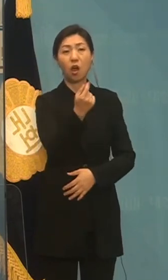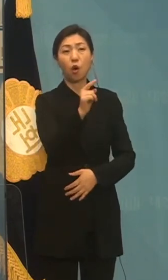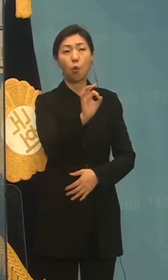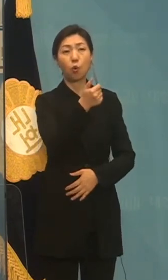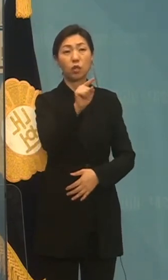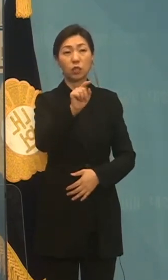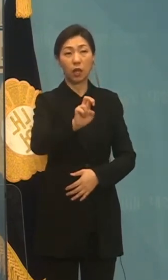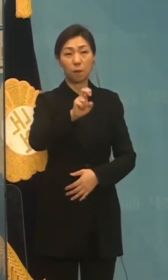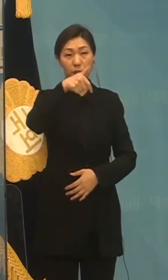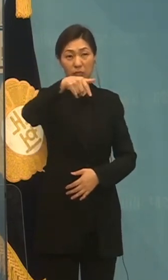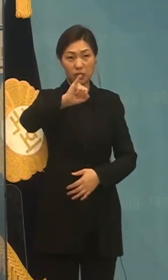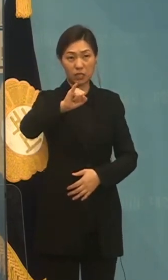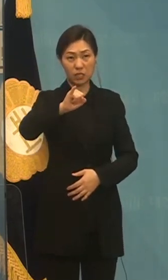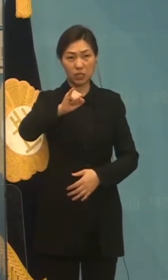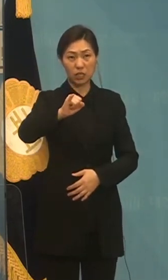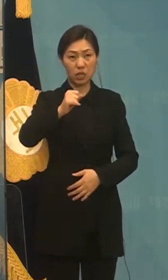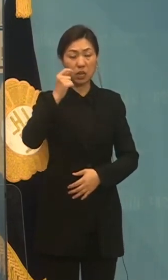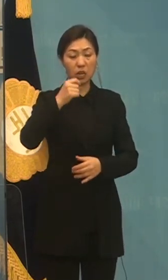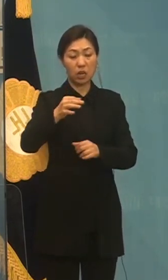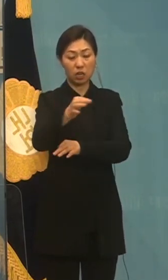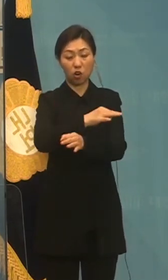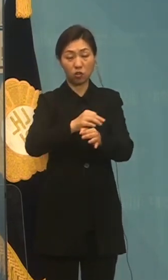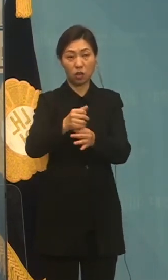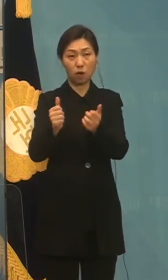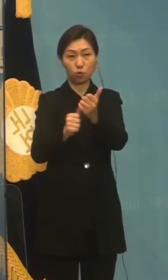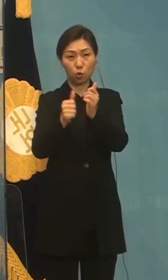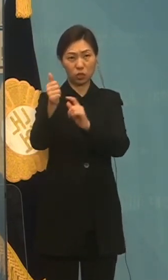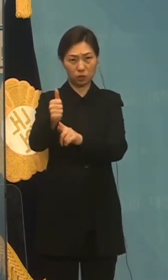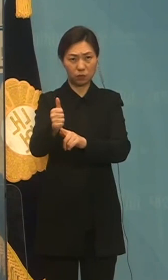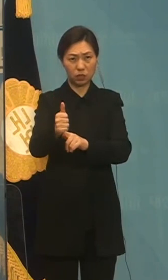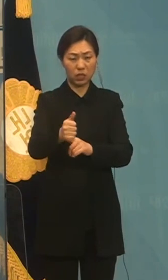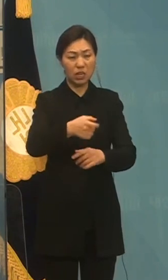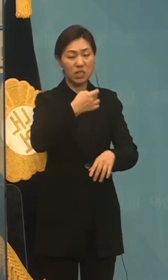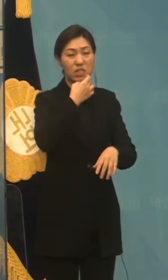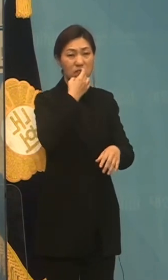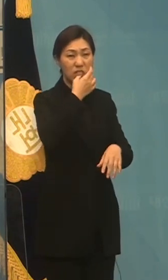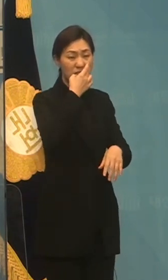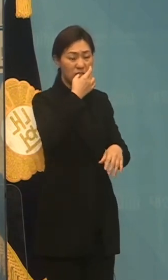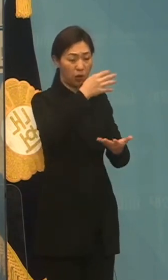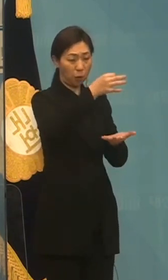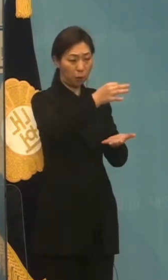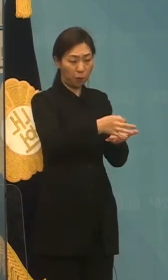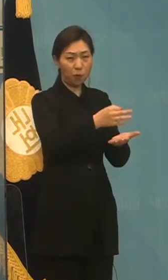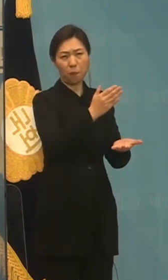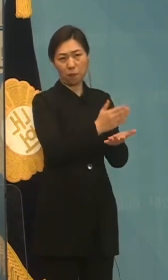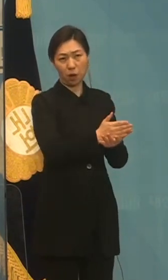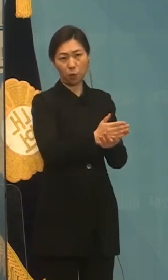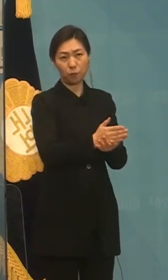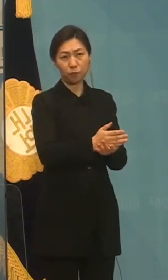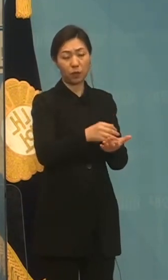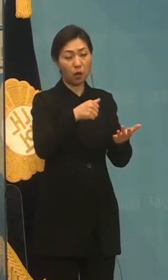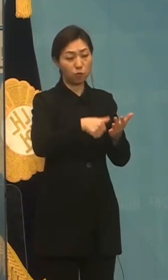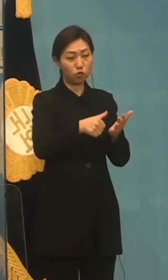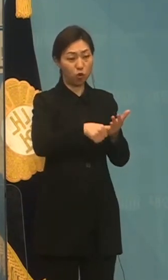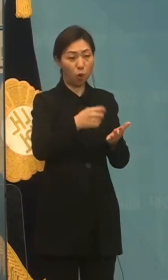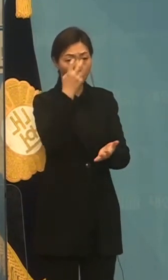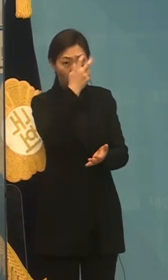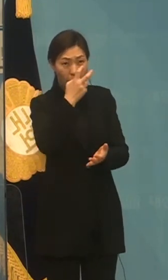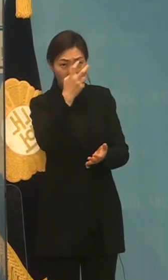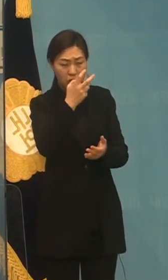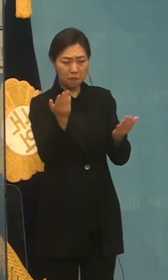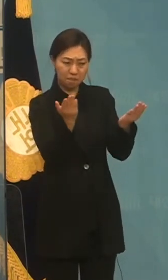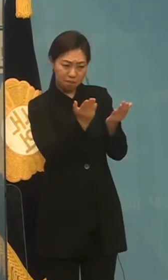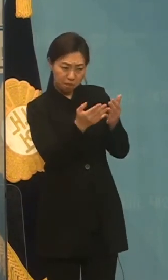경제부총리는 시장 정리를 요구하는 농민들에게 쌀 가격이 시장 물가 관리 차원에서는 높다는 이유를